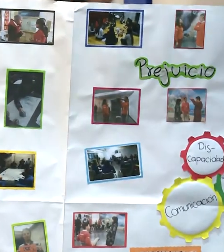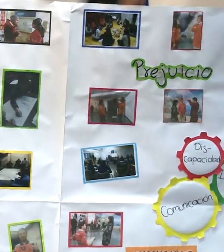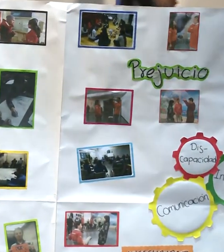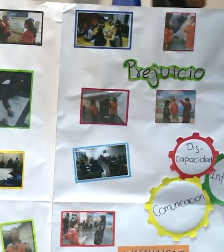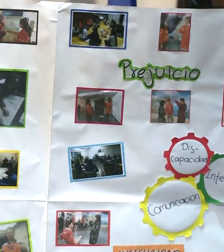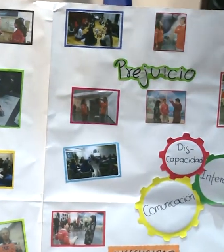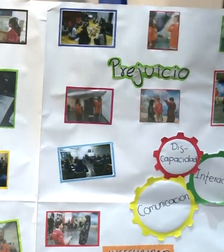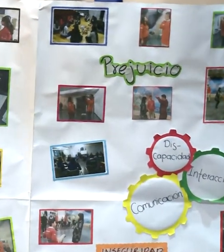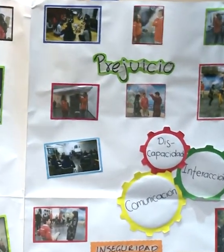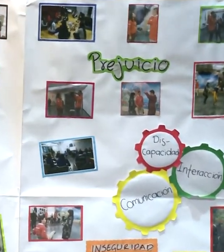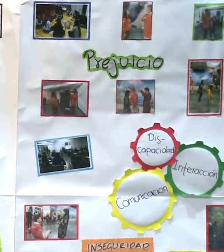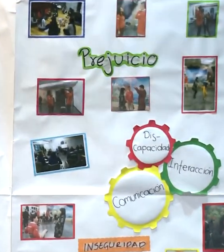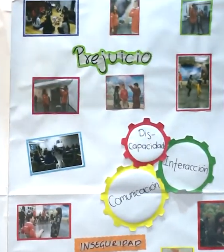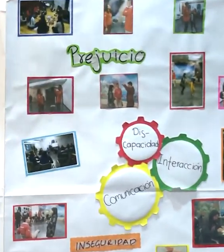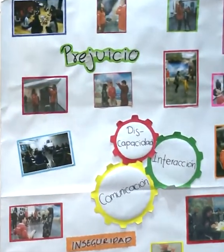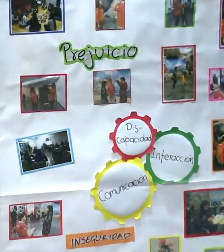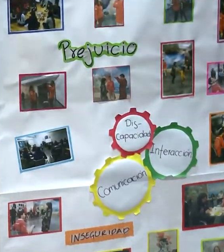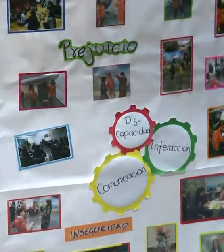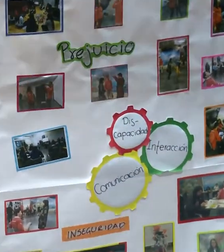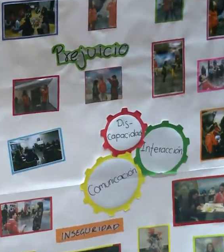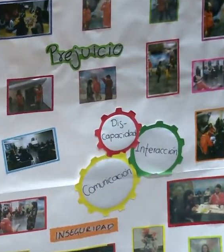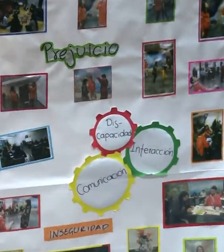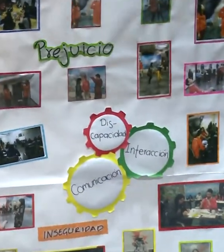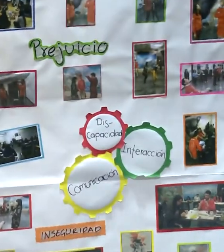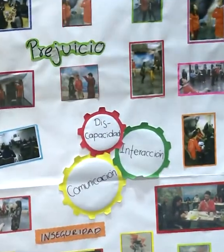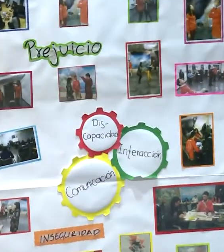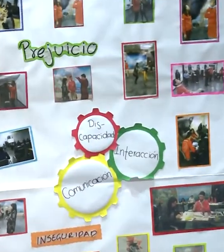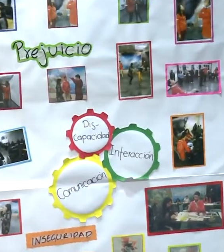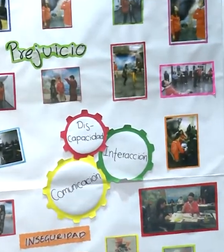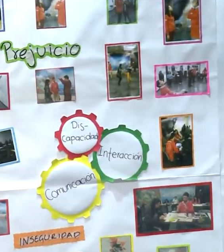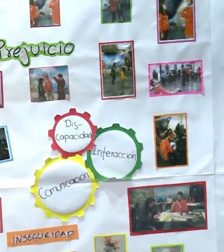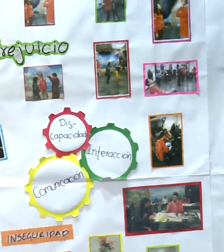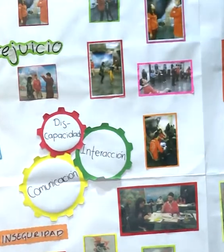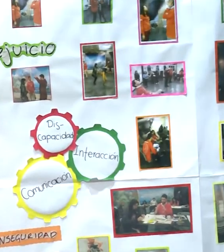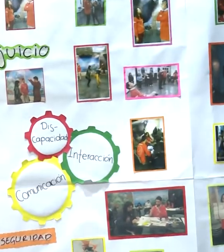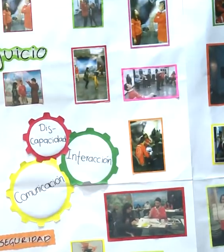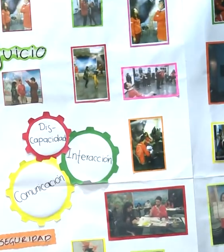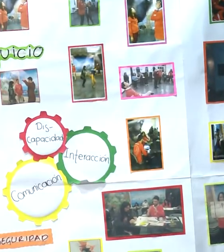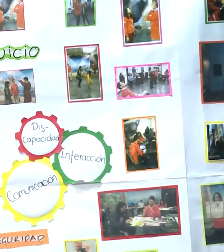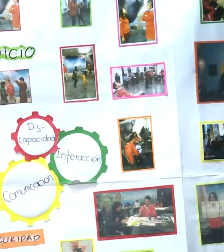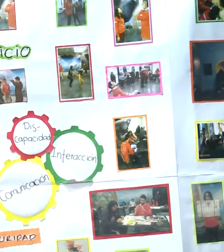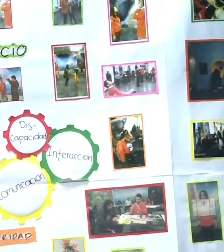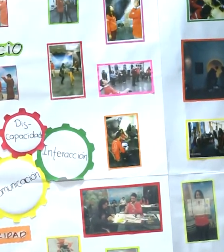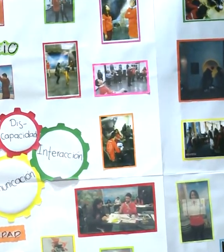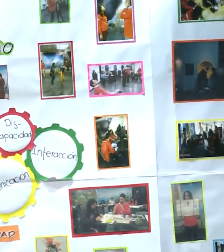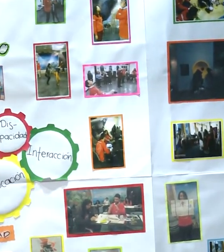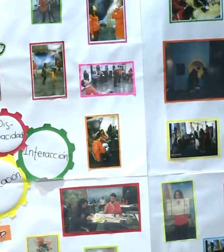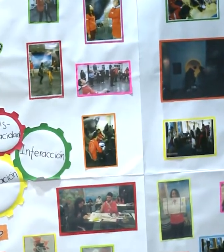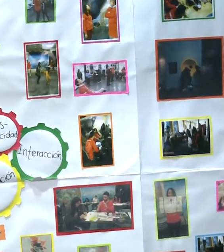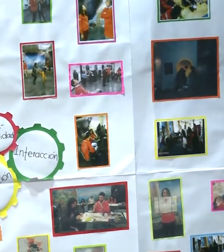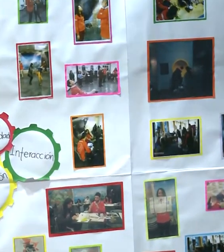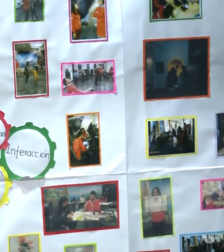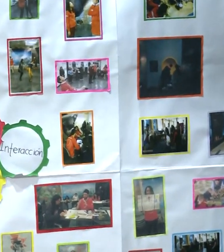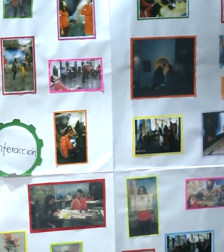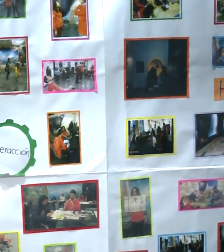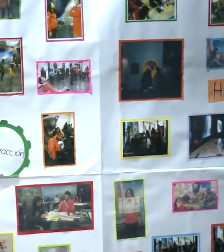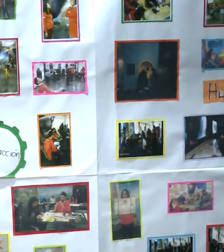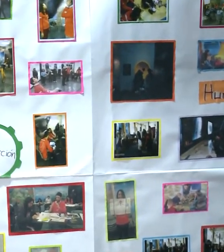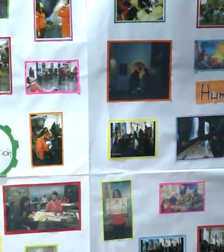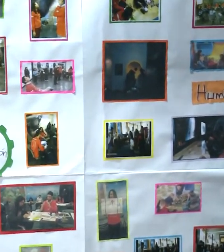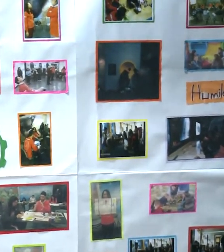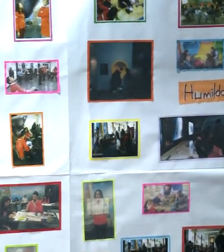sus actividades desde la multisensorialidad. Entonces, ¿cómo hago, si independientemente de la persona que me llegue, que mi actividad sea accesible para